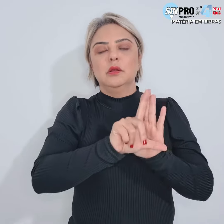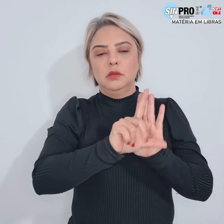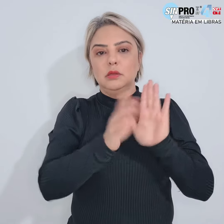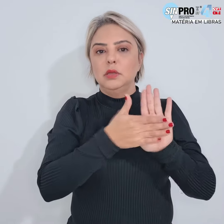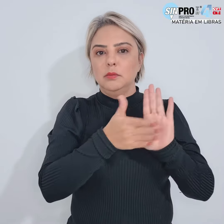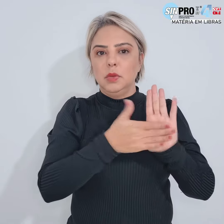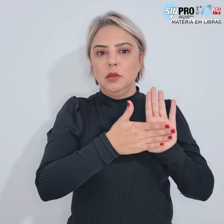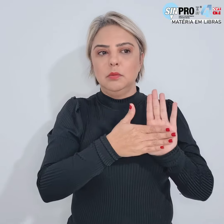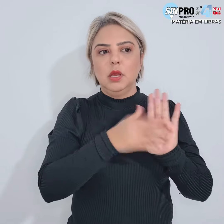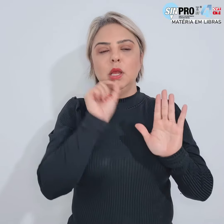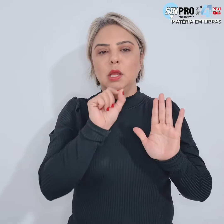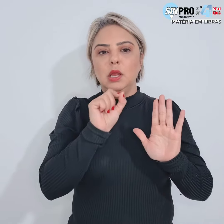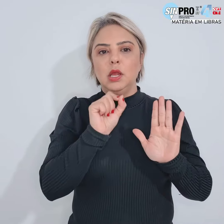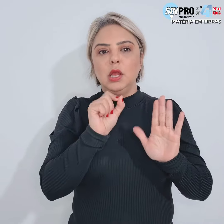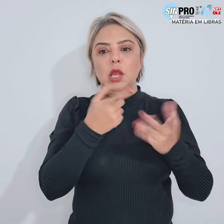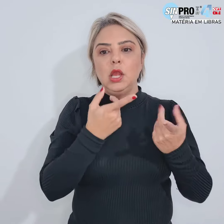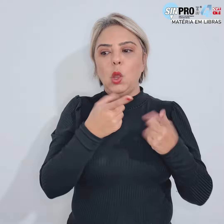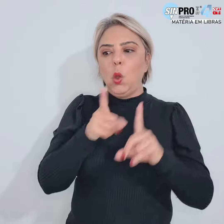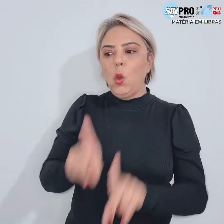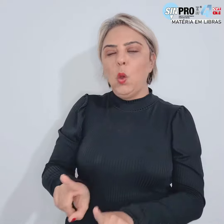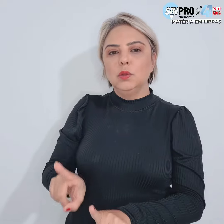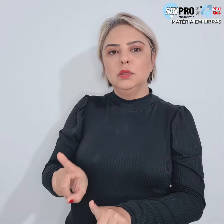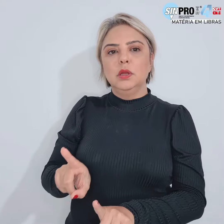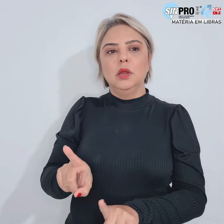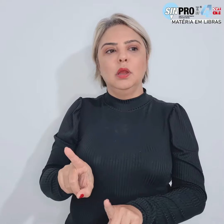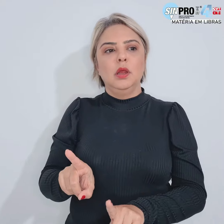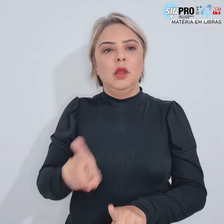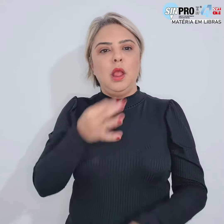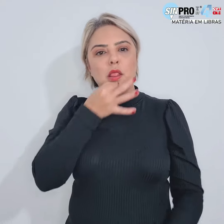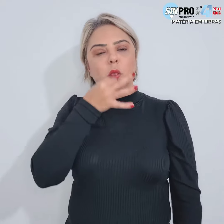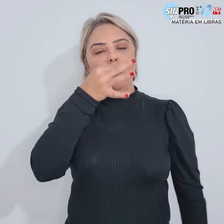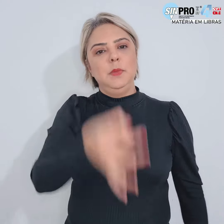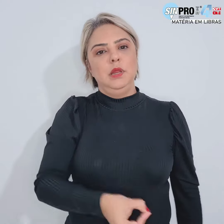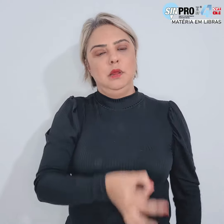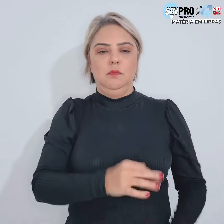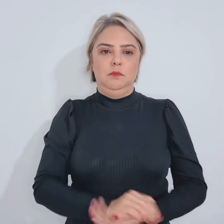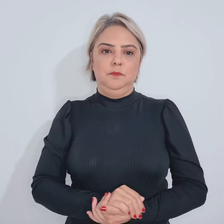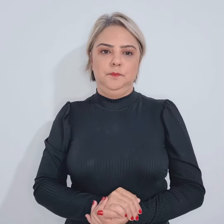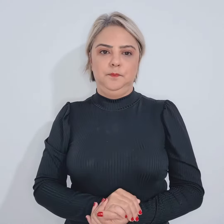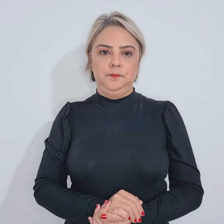pauta e se coloquem contrários a este posicionamento. Obrigado. Obrigado.